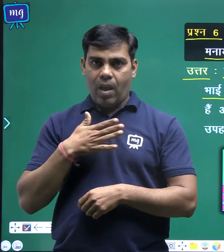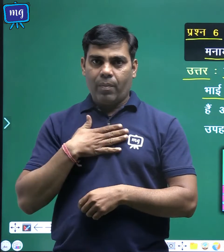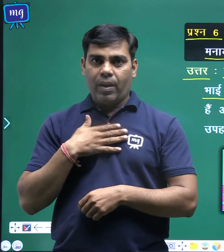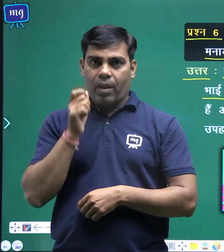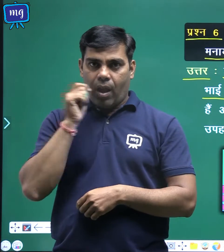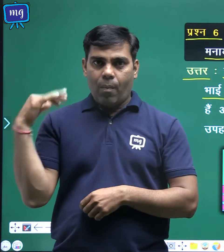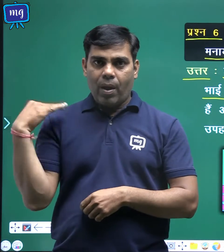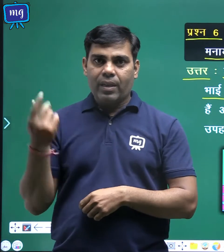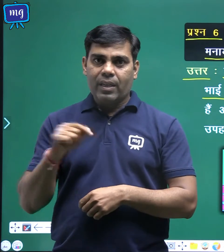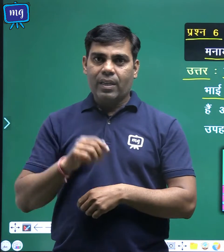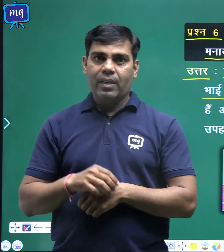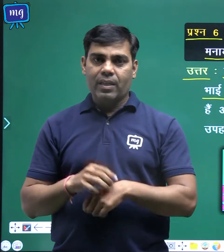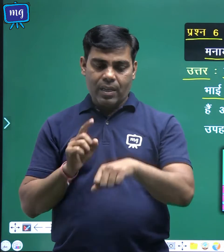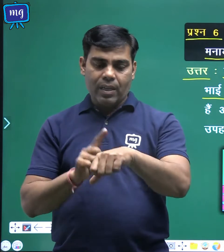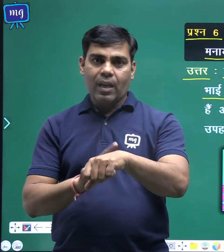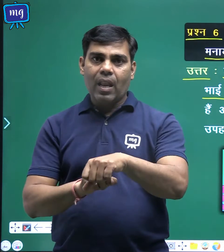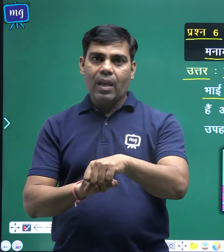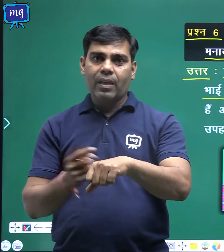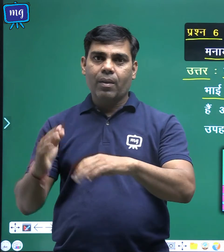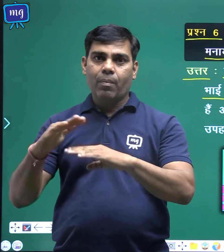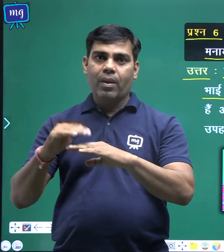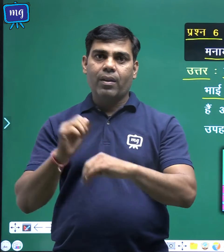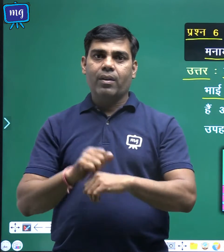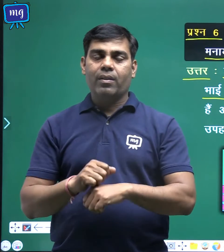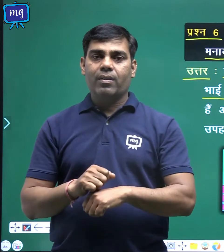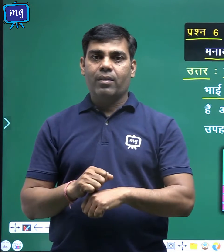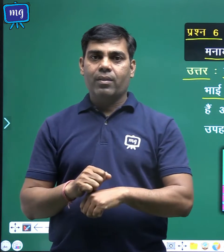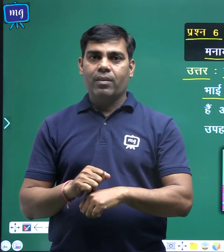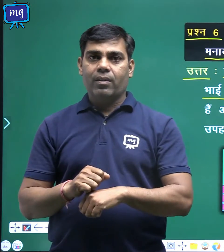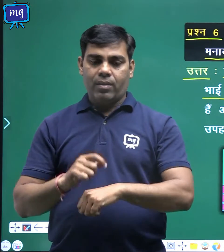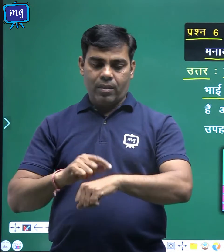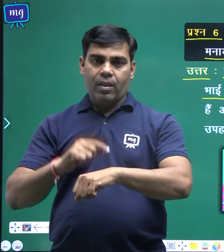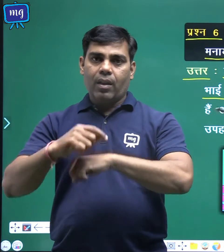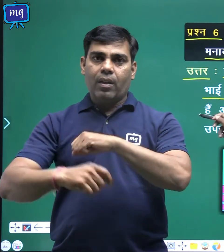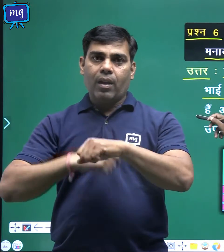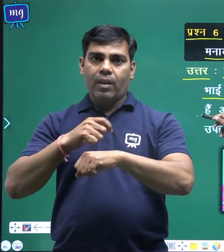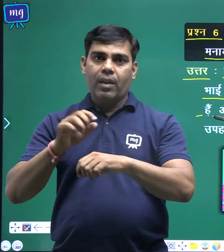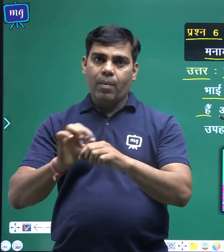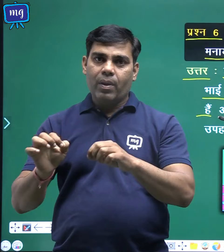की कलाई पर राखी बांधती है